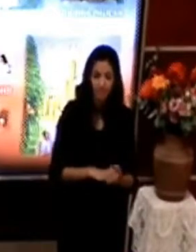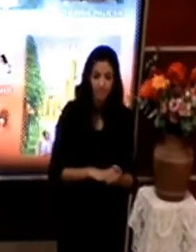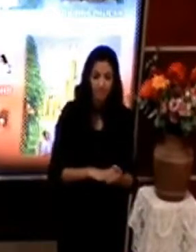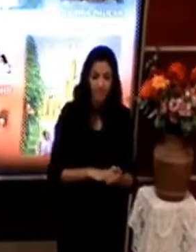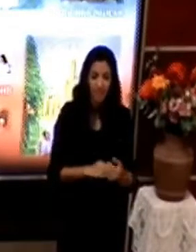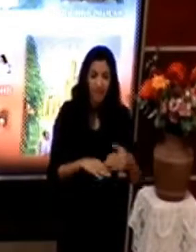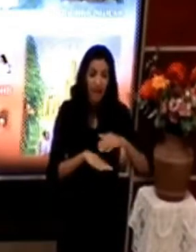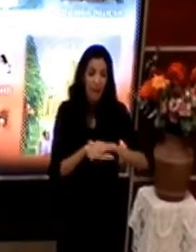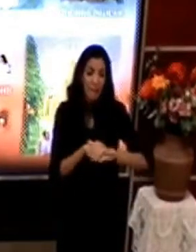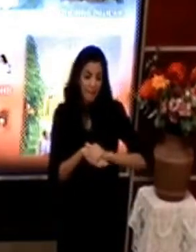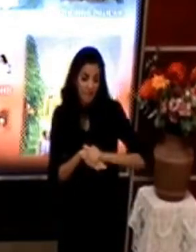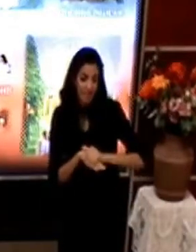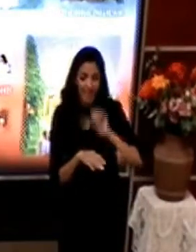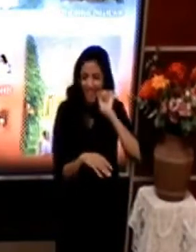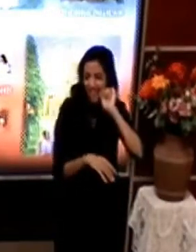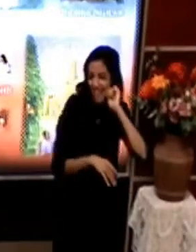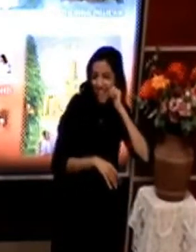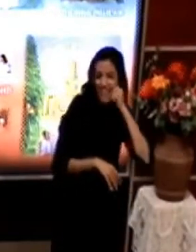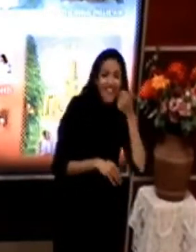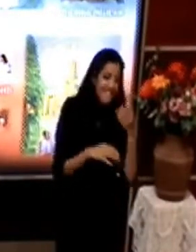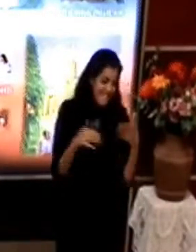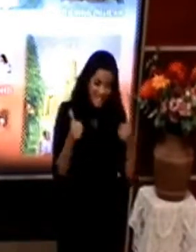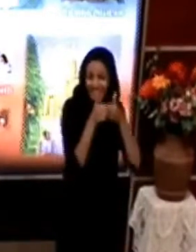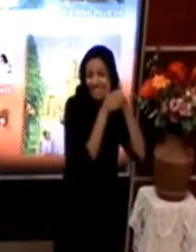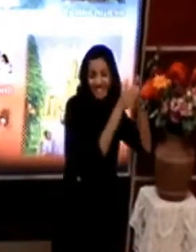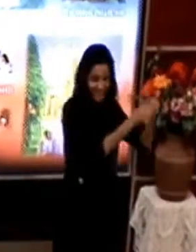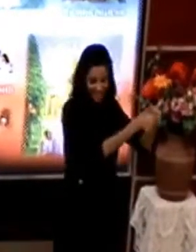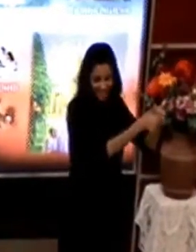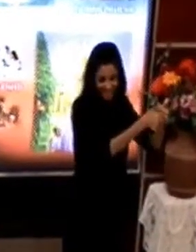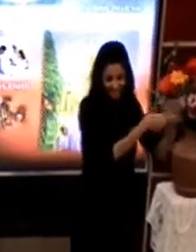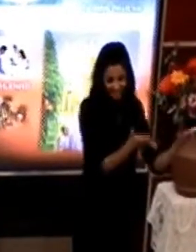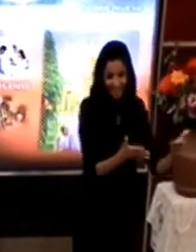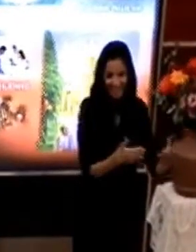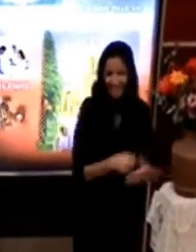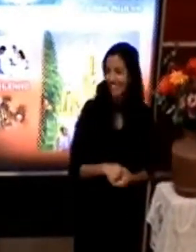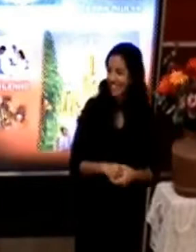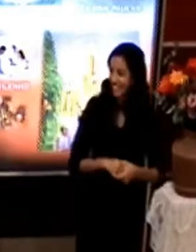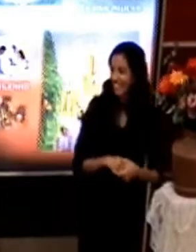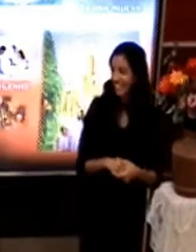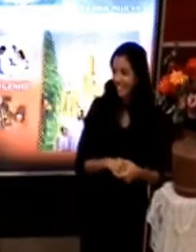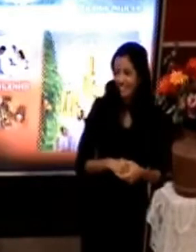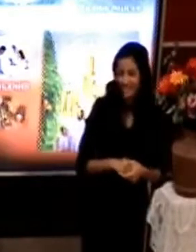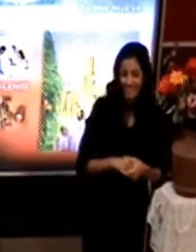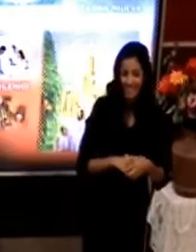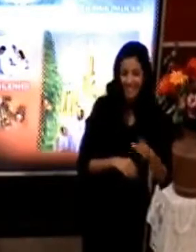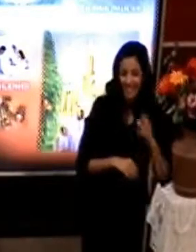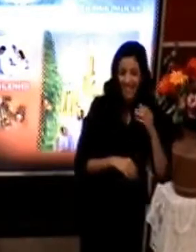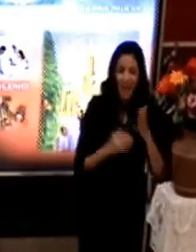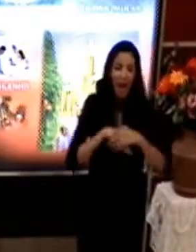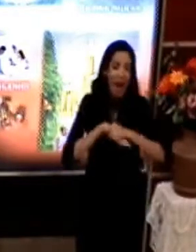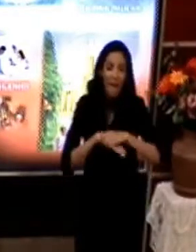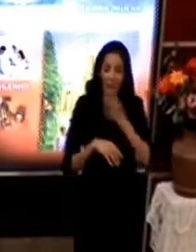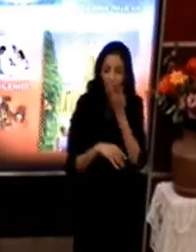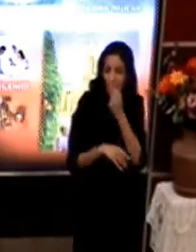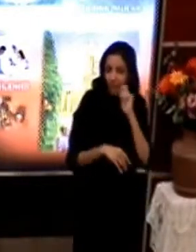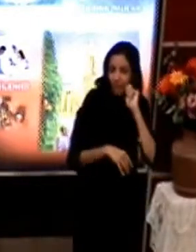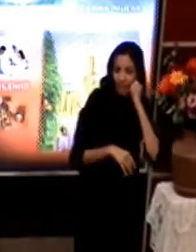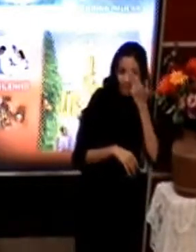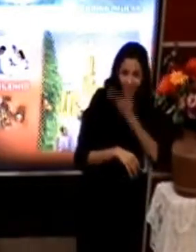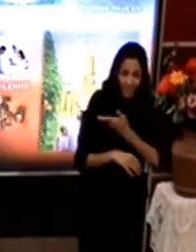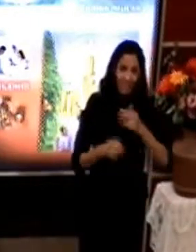una amiga que era re linda, entonces fuimos para la iglesia y nos fuimos con ella. Entonces, pero cuando fuimos